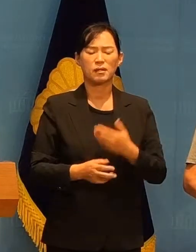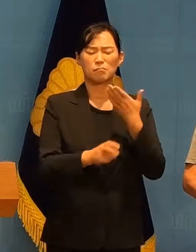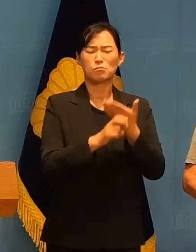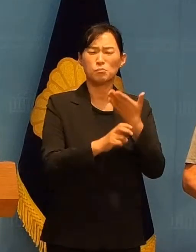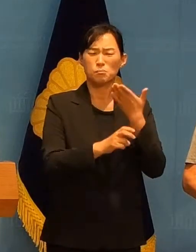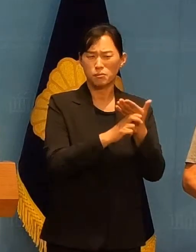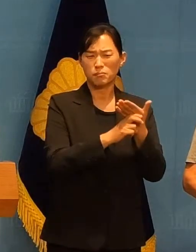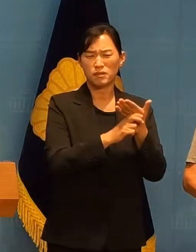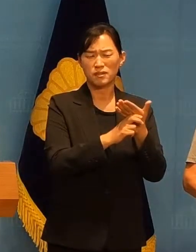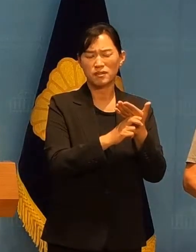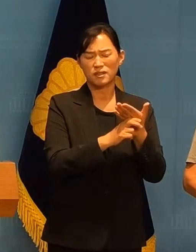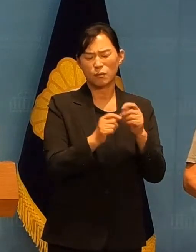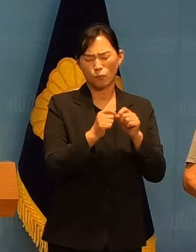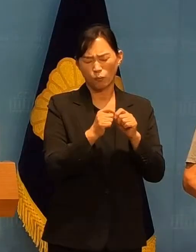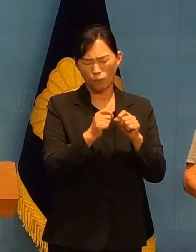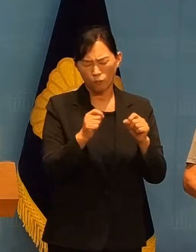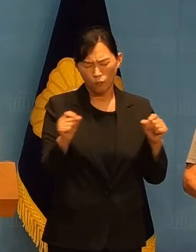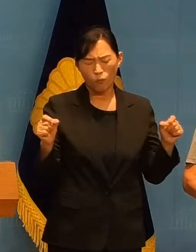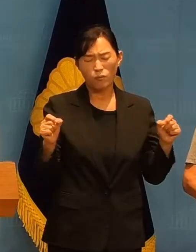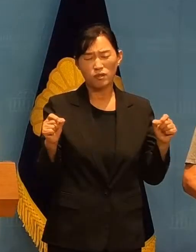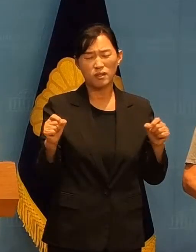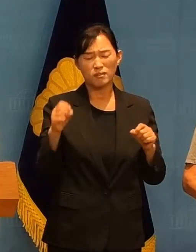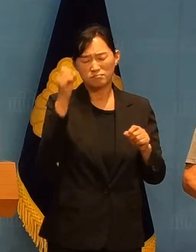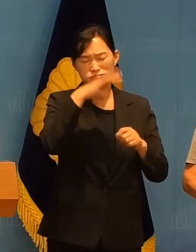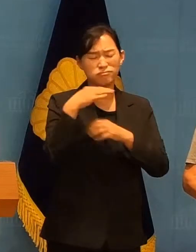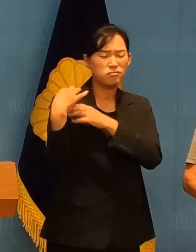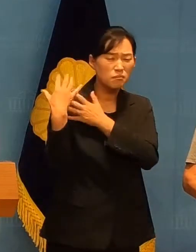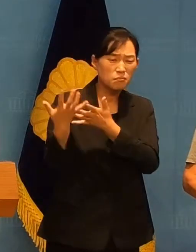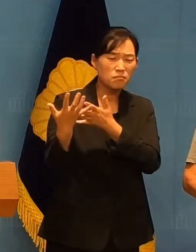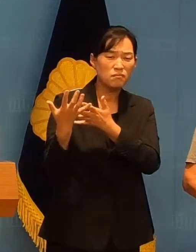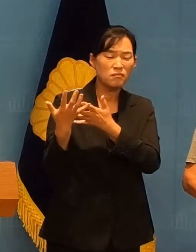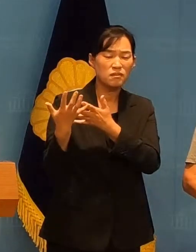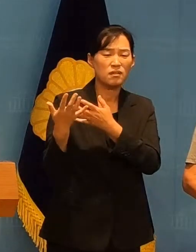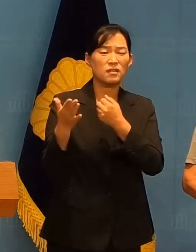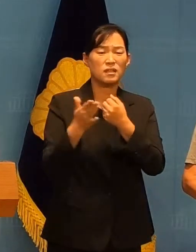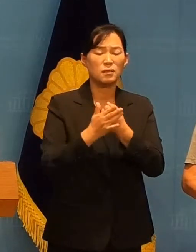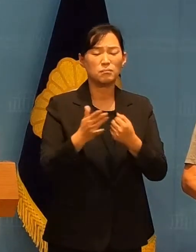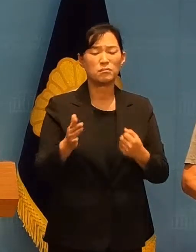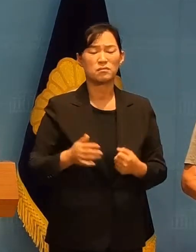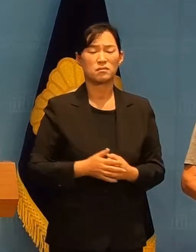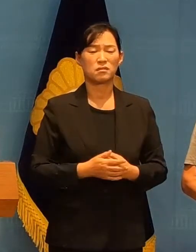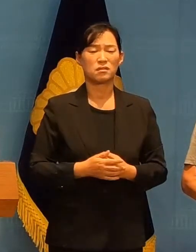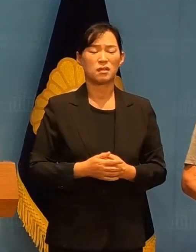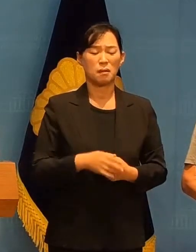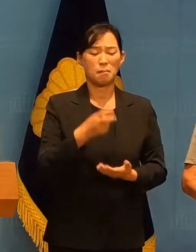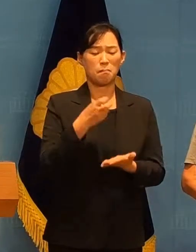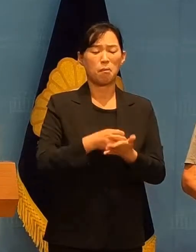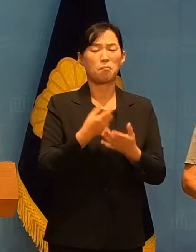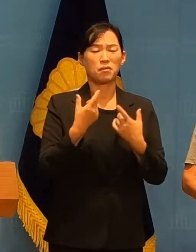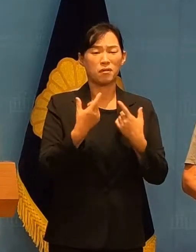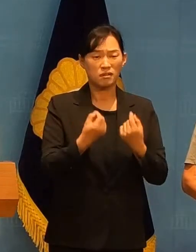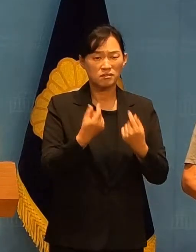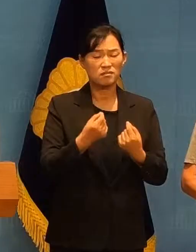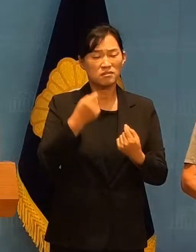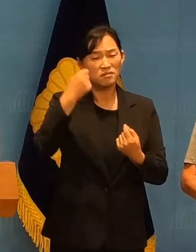불법이 너무 오랜 세월 방치되면서 마치 합법인 것처럼